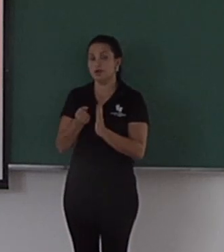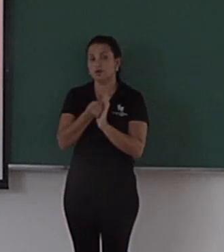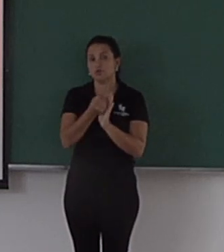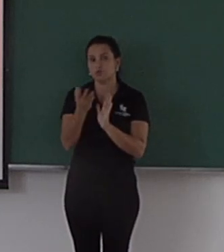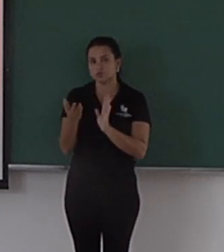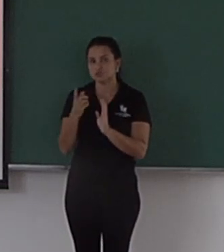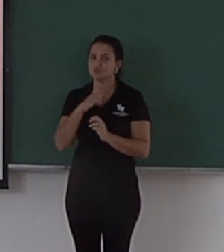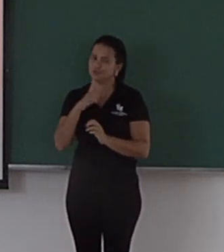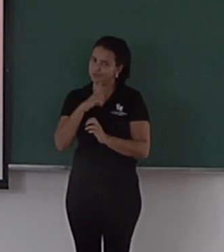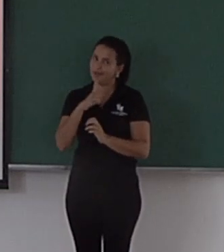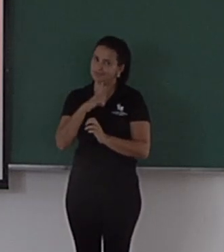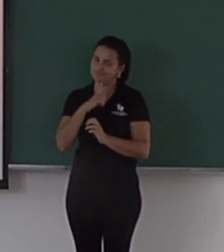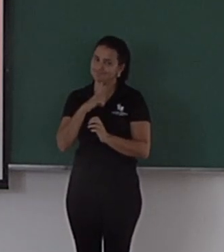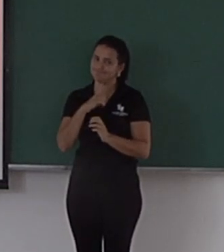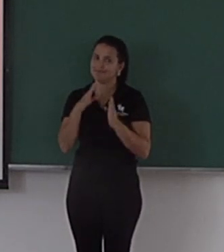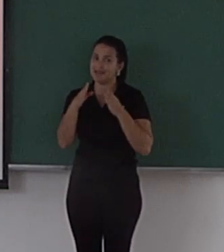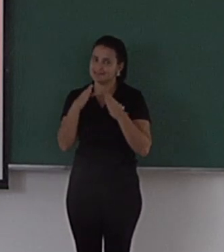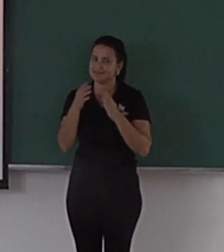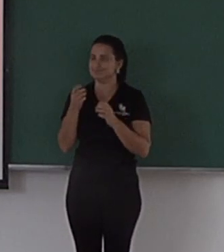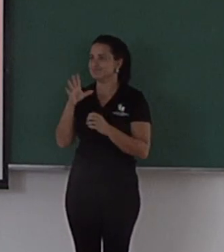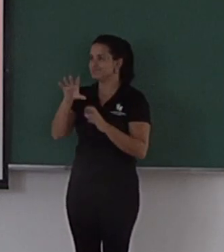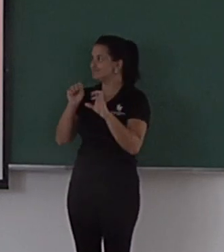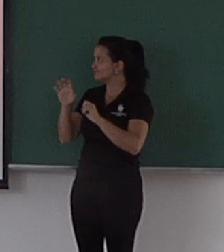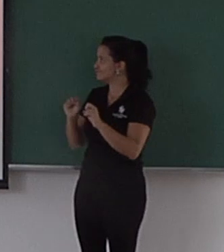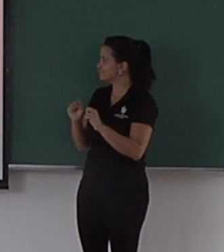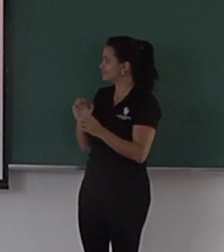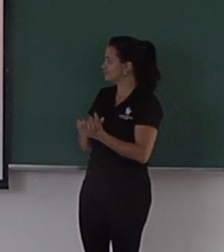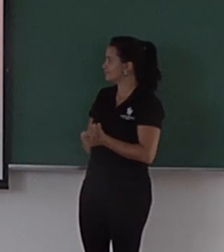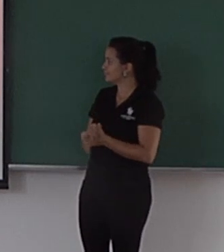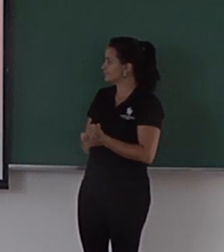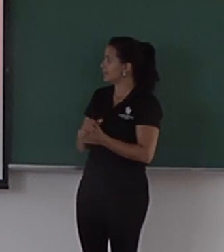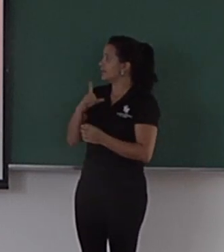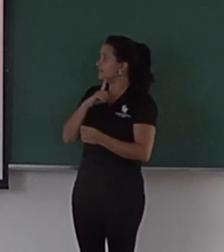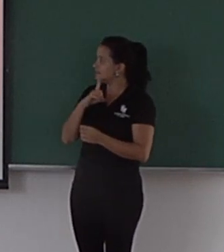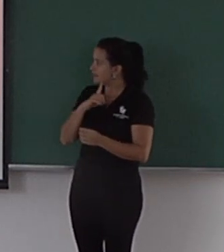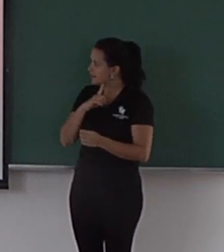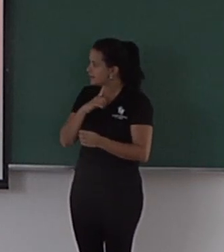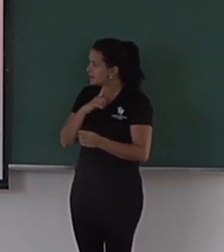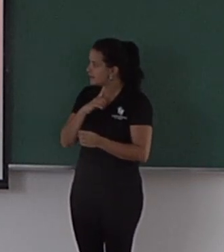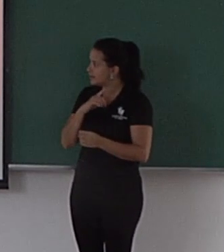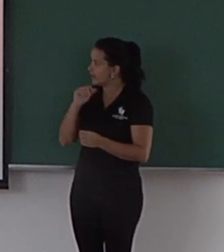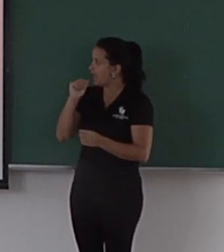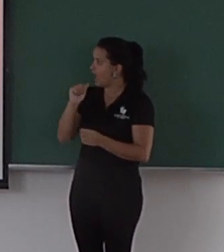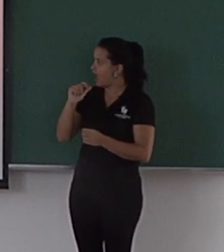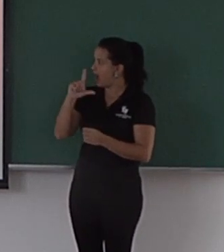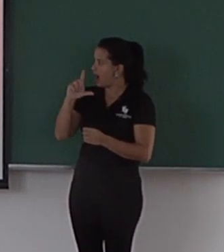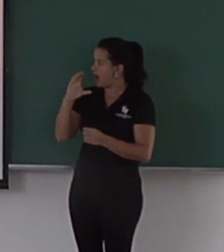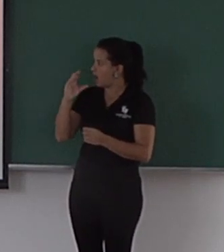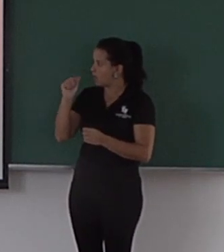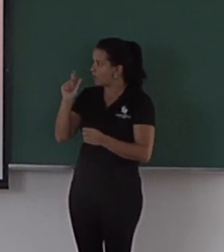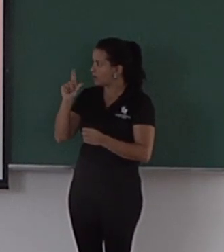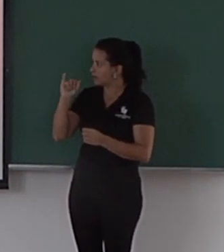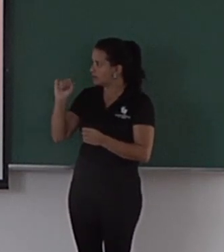quantidades que existe no mercado. E os álcools, eles se ficam nas proteínas dos tecidos e requer uma irrigação muito